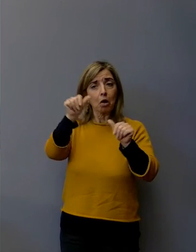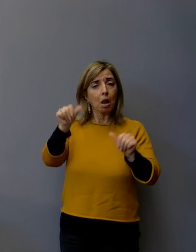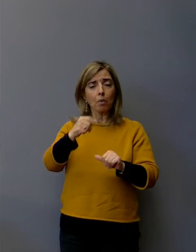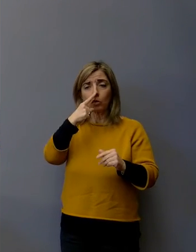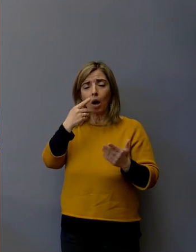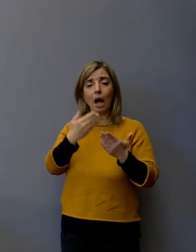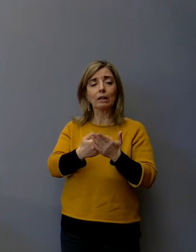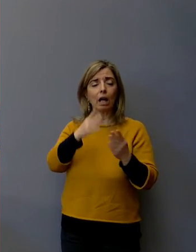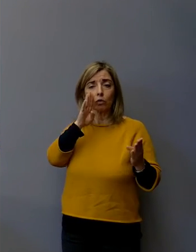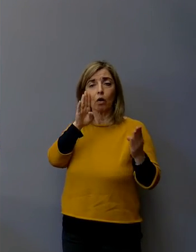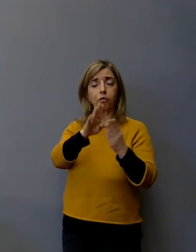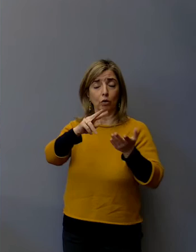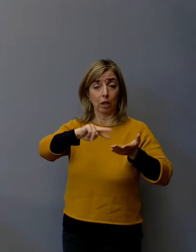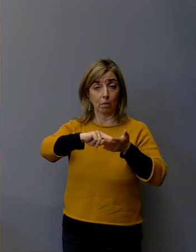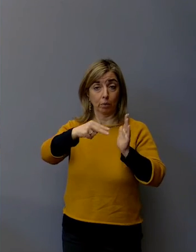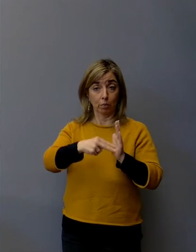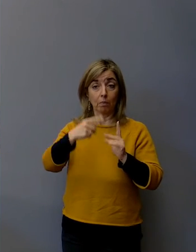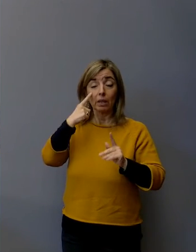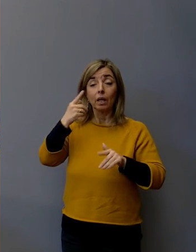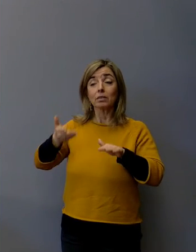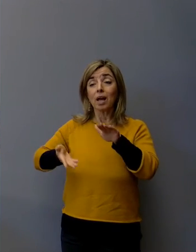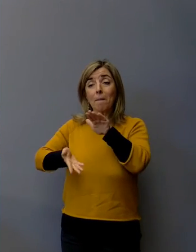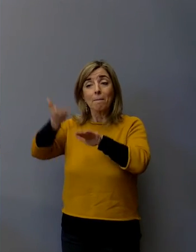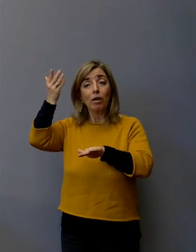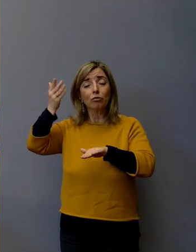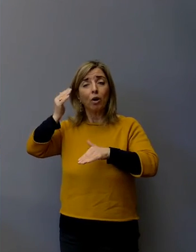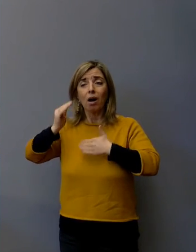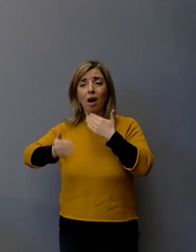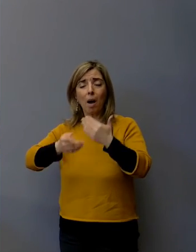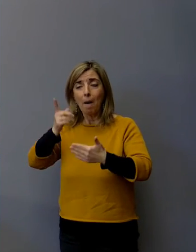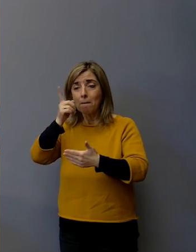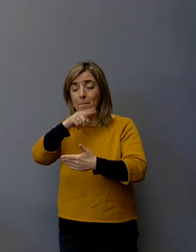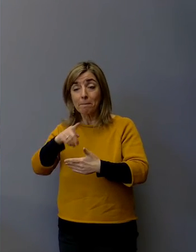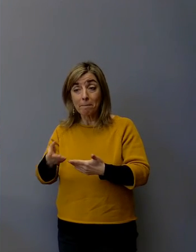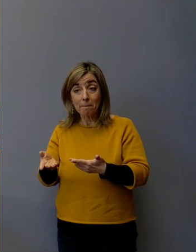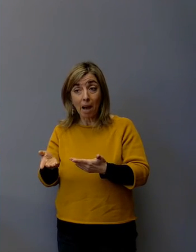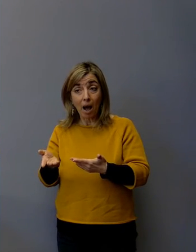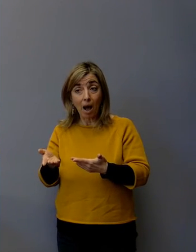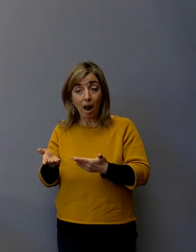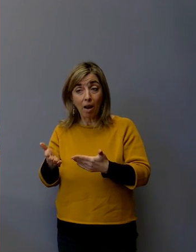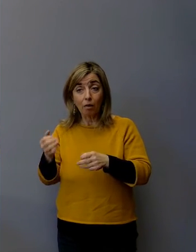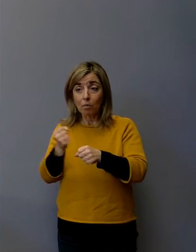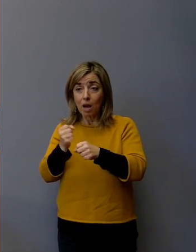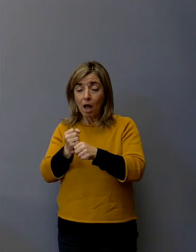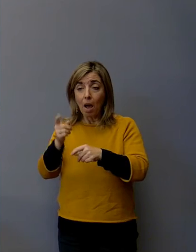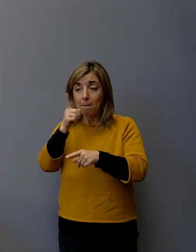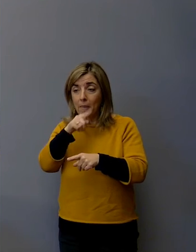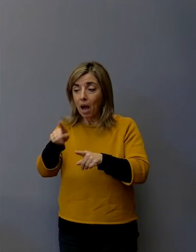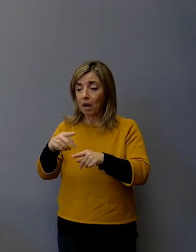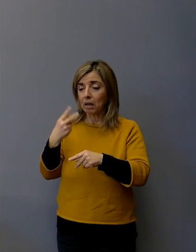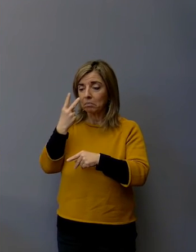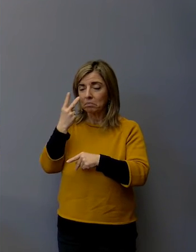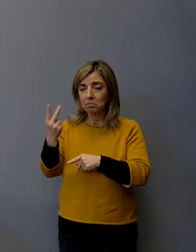maggioranza va male e la maggioranza viene ritenuta così china e prona al